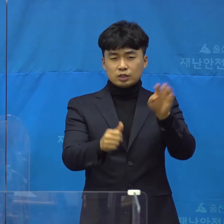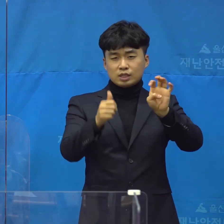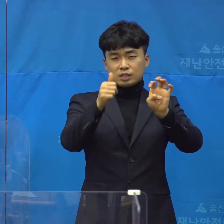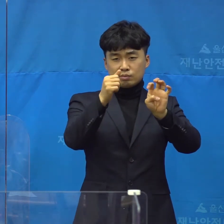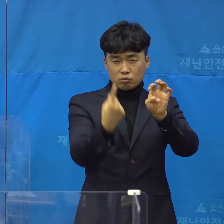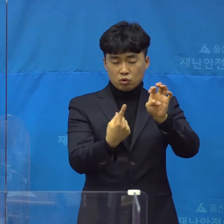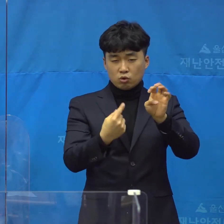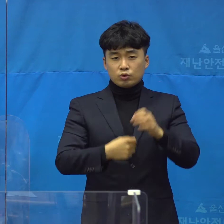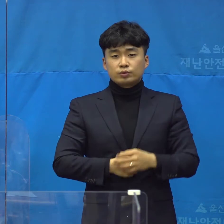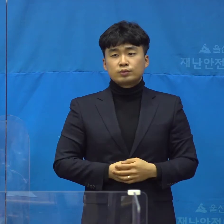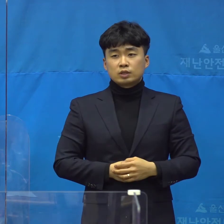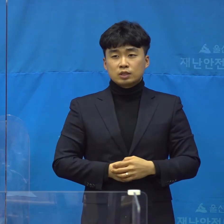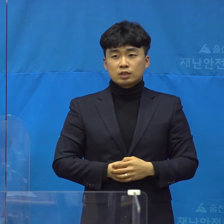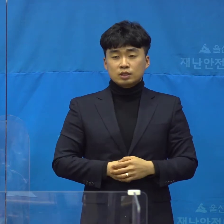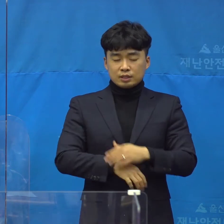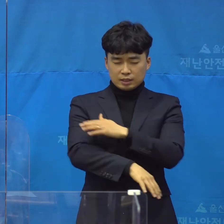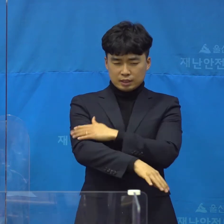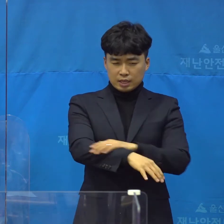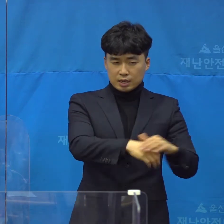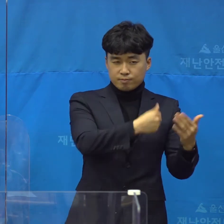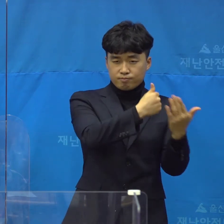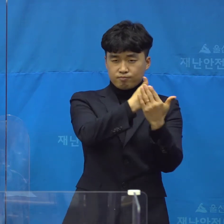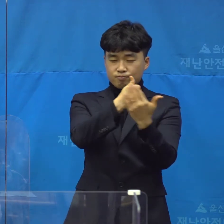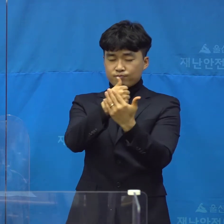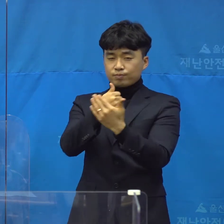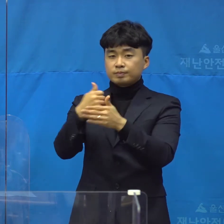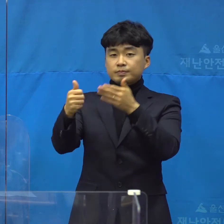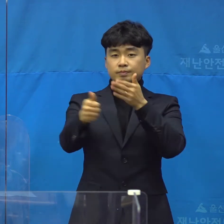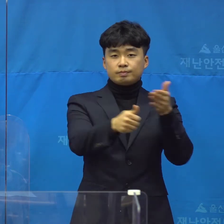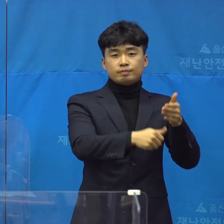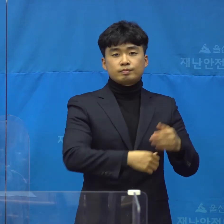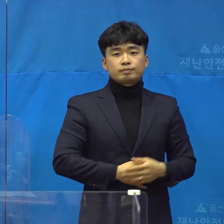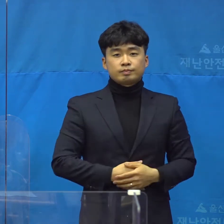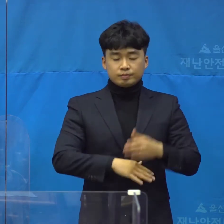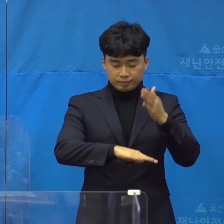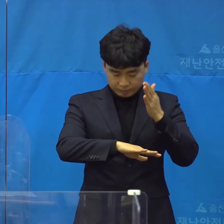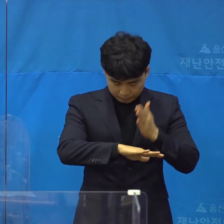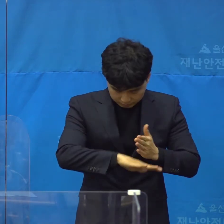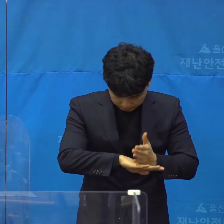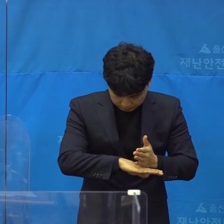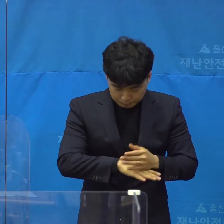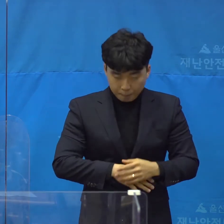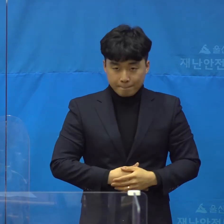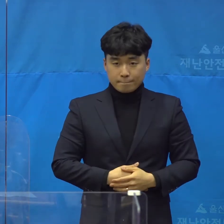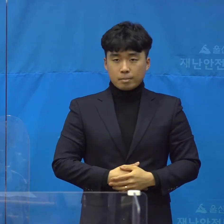등 방역행정에 적극 협조해 주시길 호소드립니다. 감사합니다.